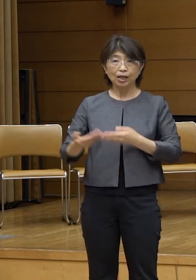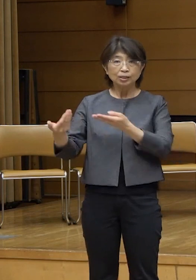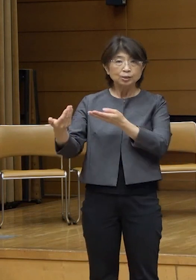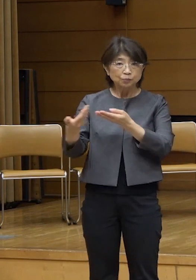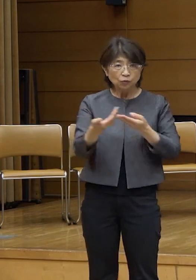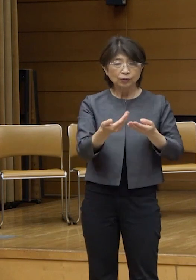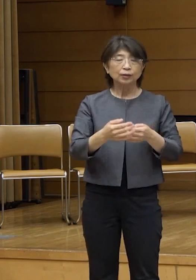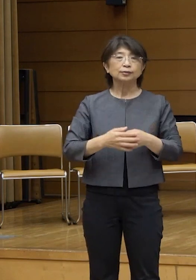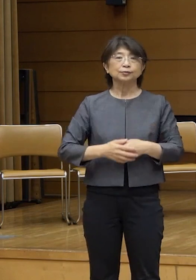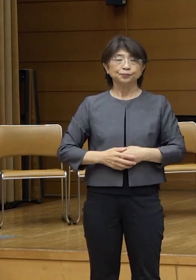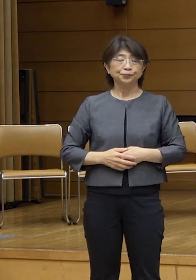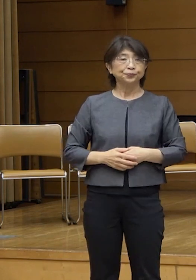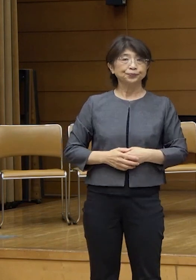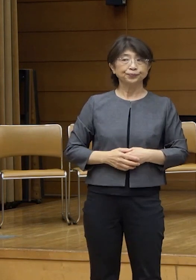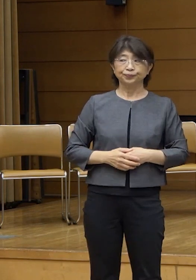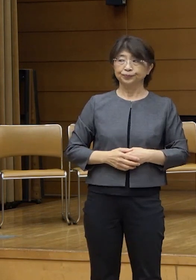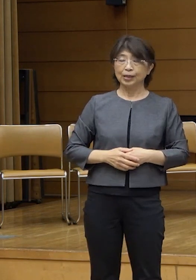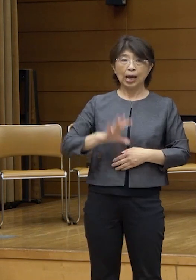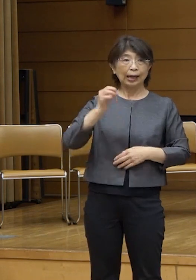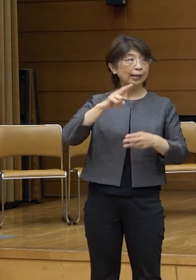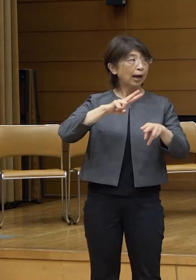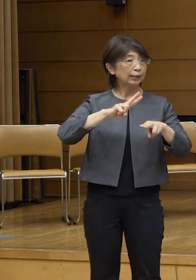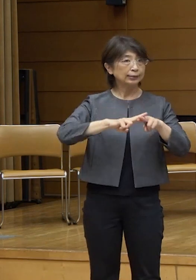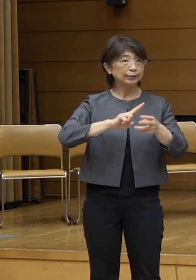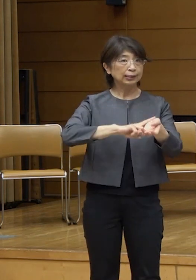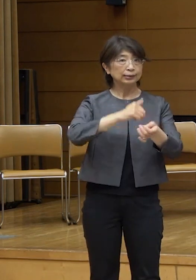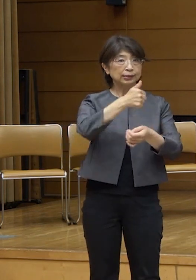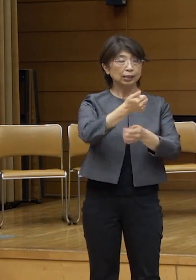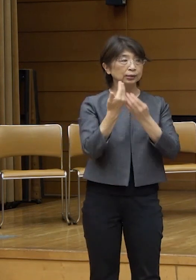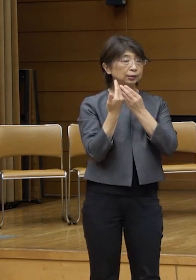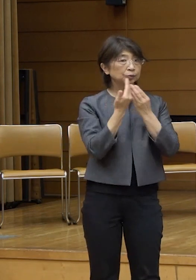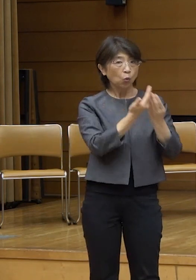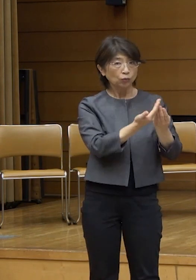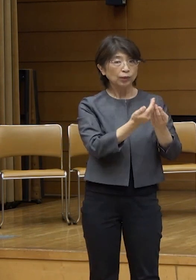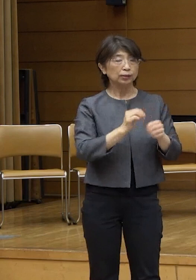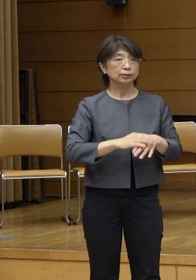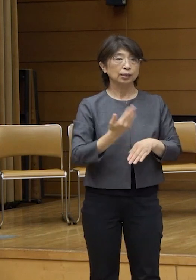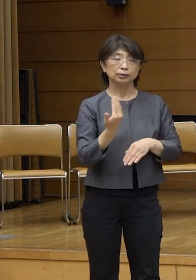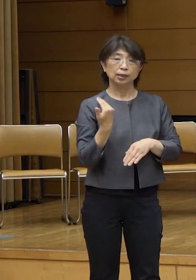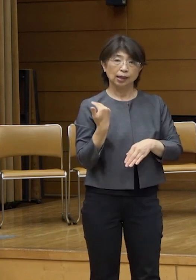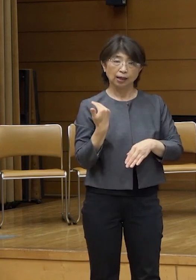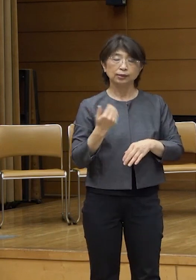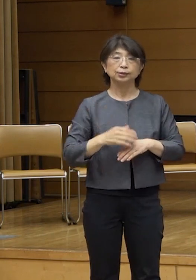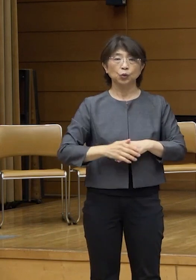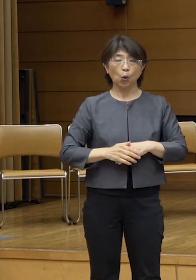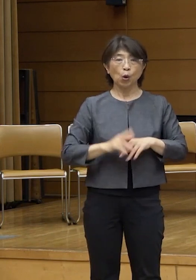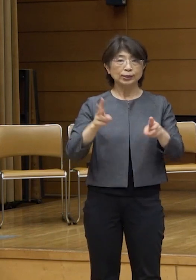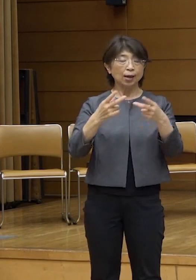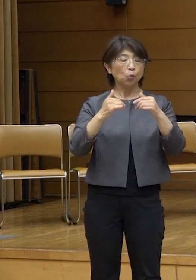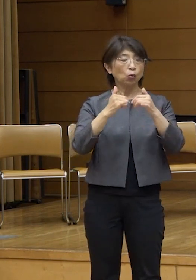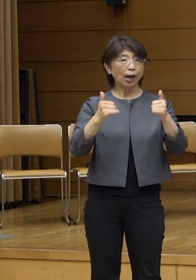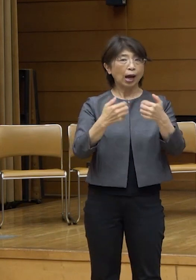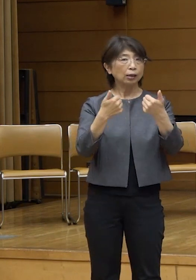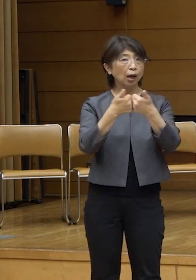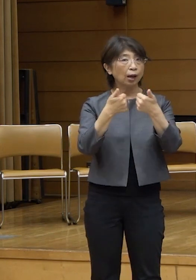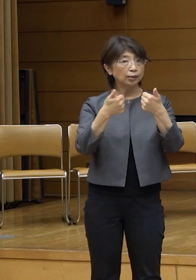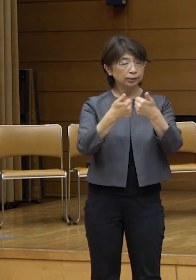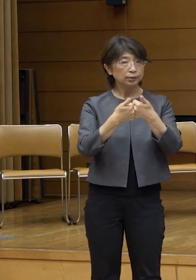埼玉市長の理由です。神奈川町にお伺いしたいんですが、前回の、専門家会議後